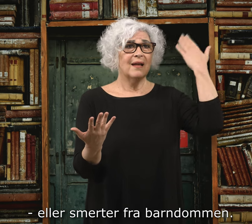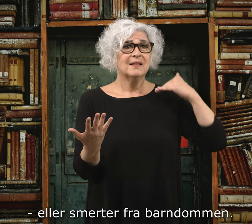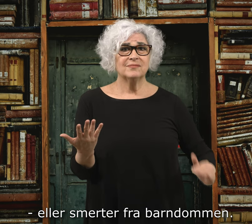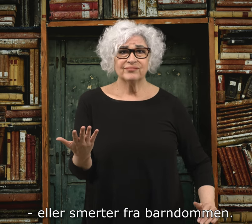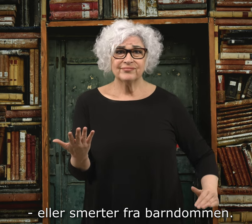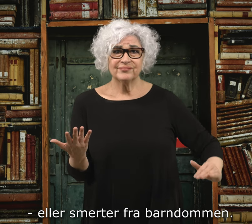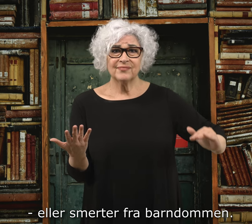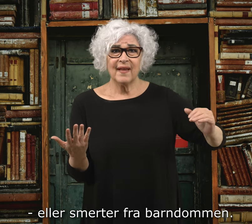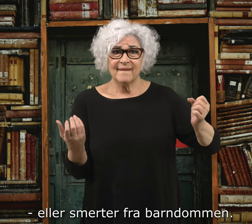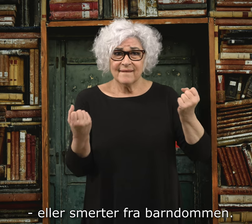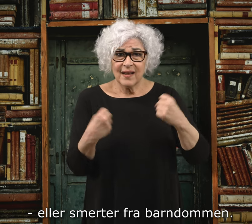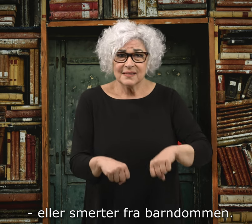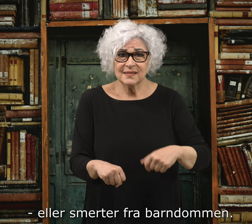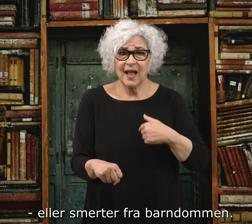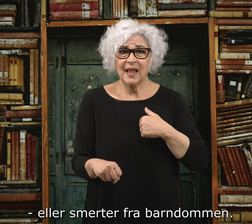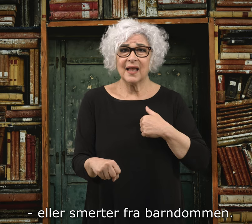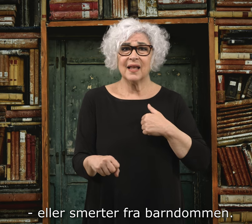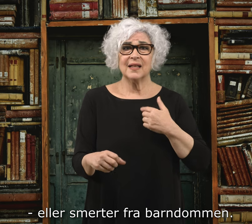eller smerter fra barndommen.